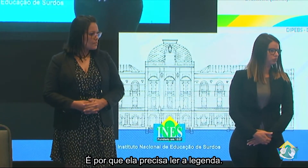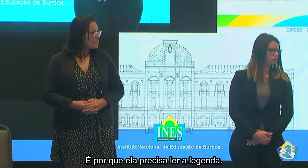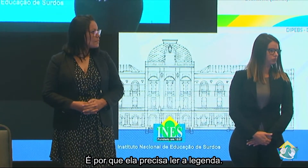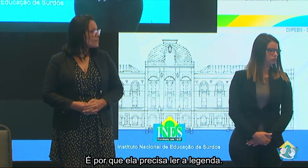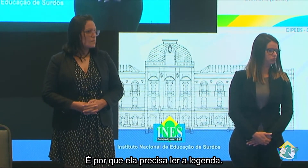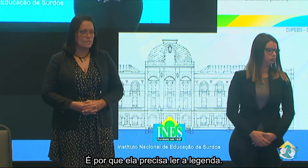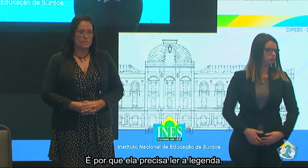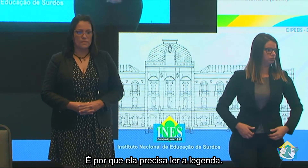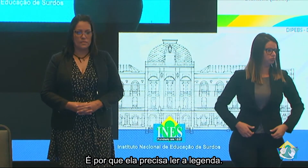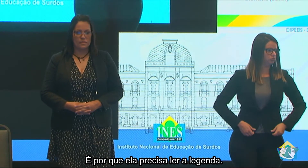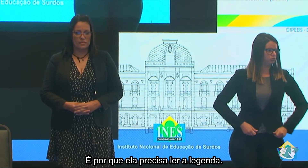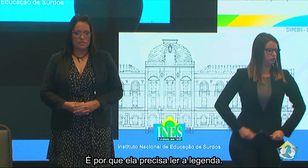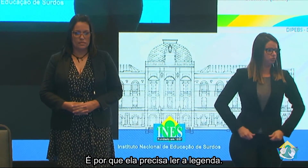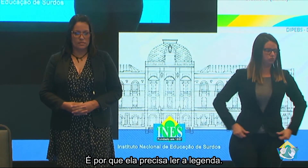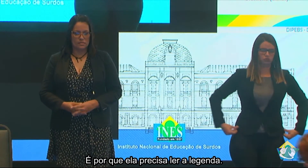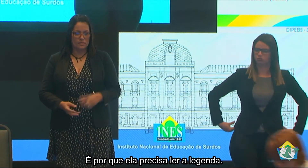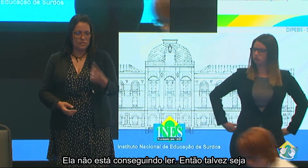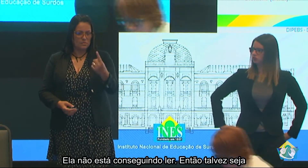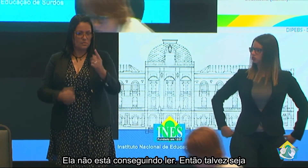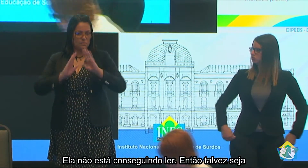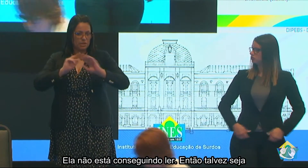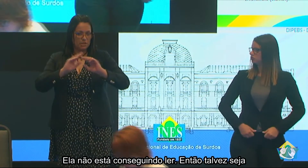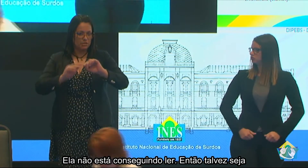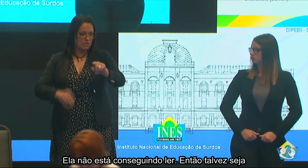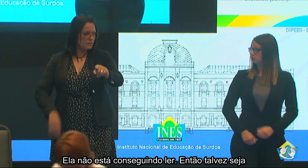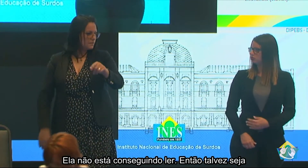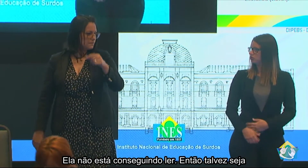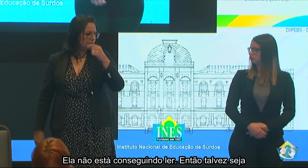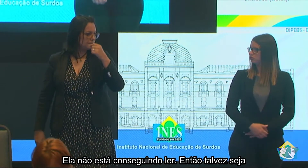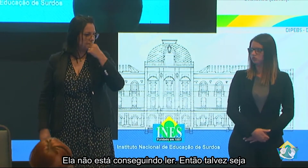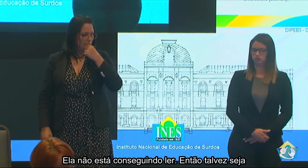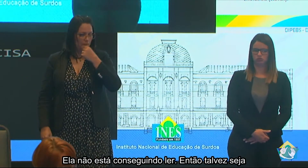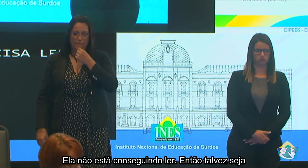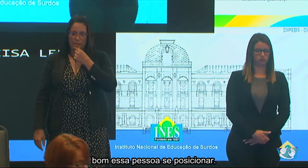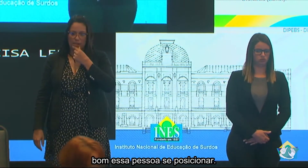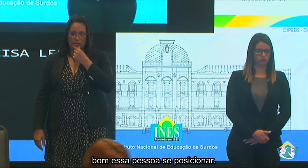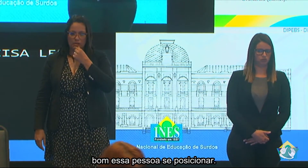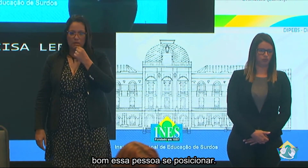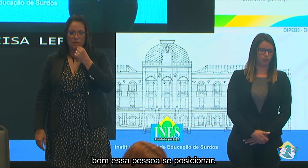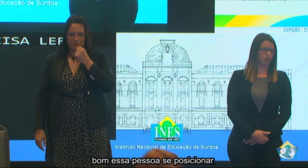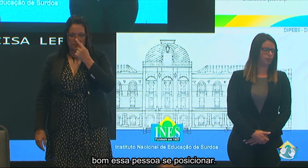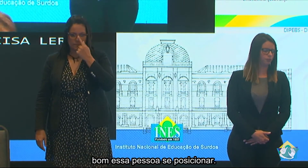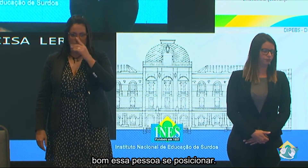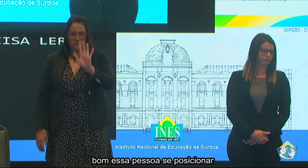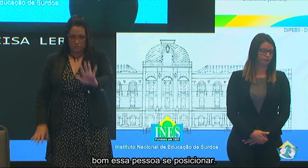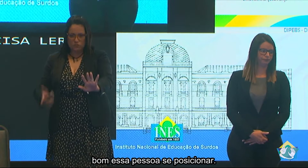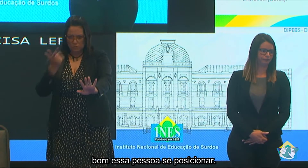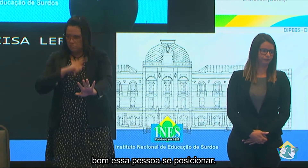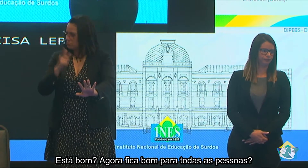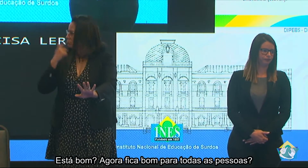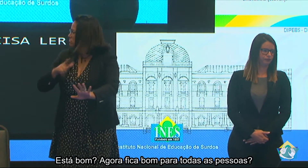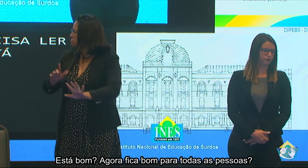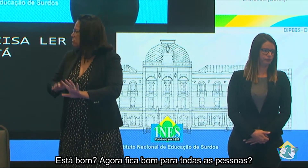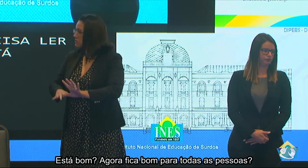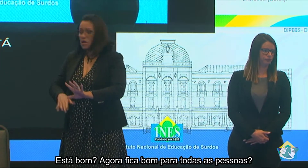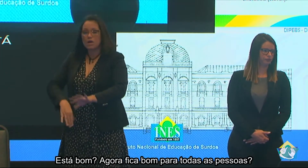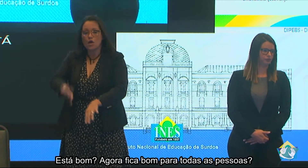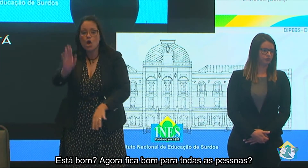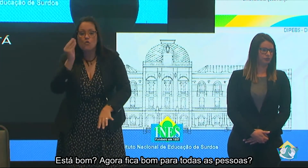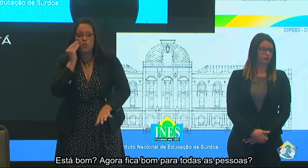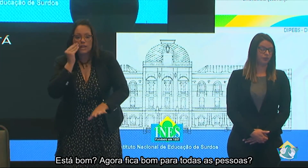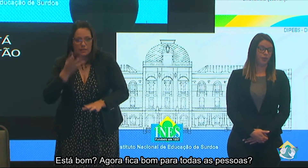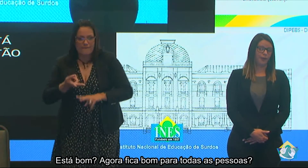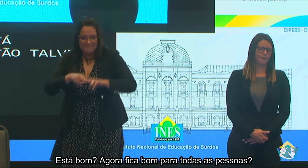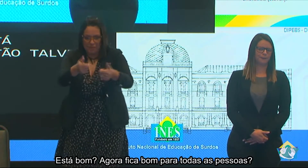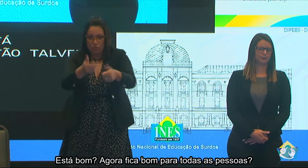É porque ela precisa ler a legenda. Ela não está conseguindo ler, então talvez seja bom essa pessoa se posicionar. Tá bom? Agora fica